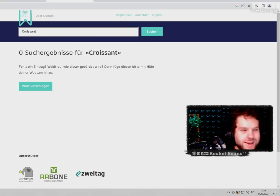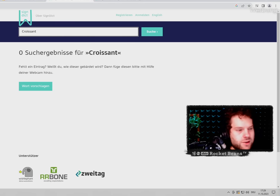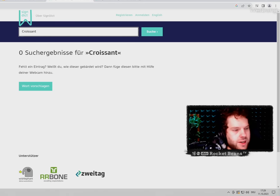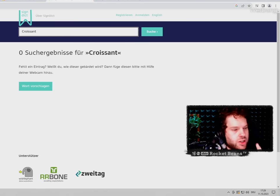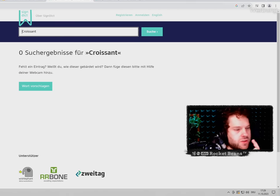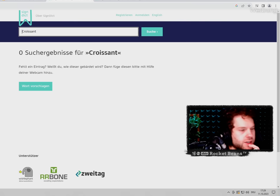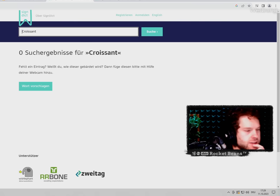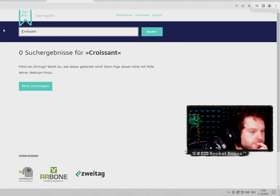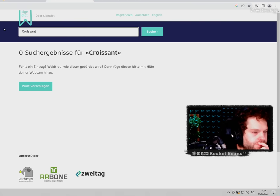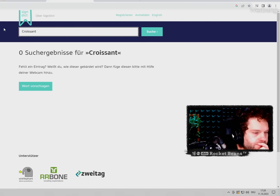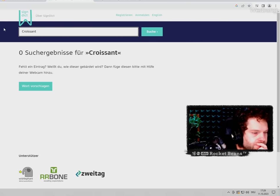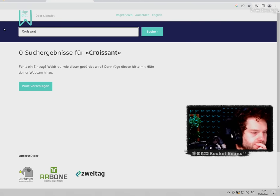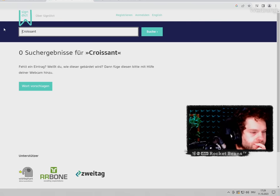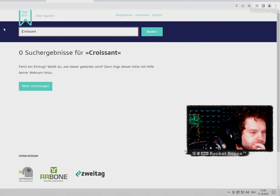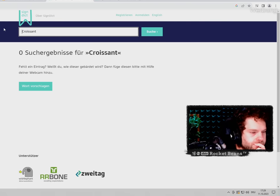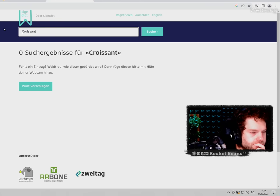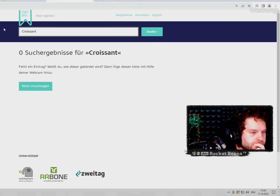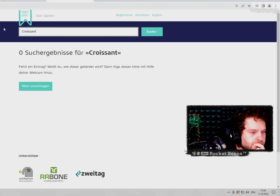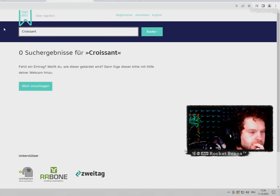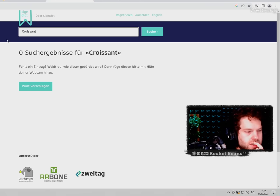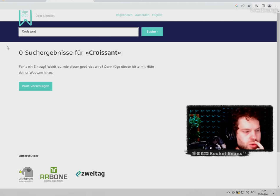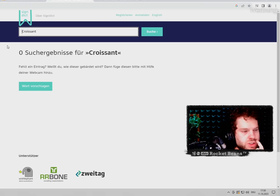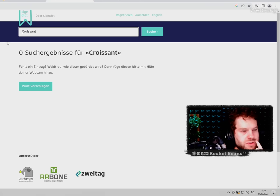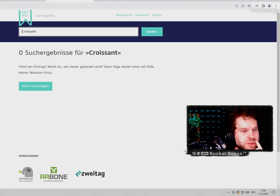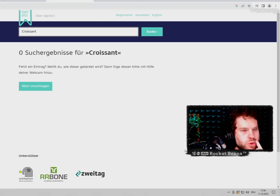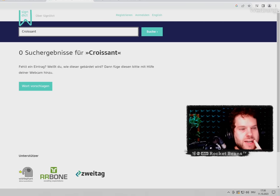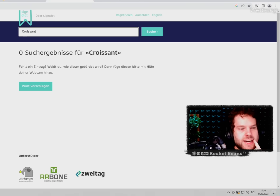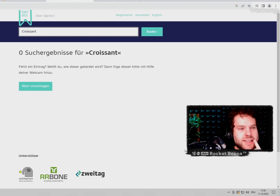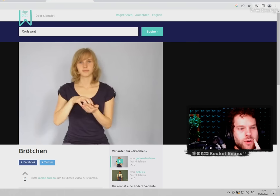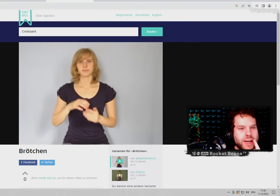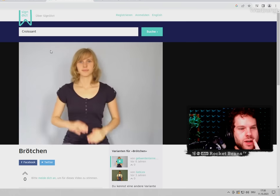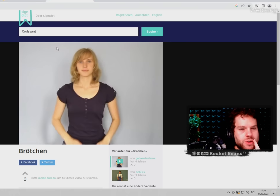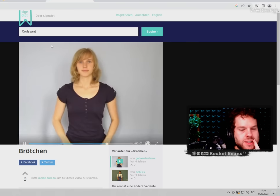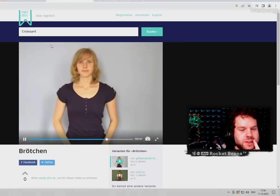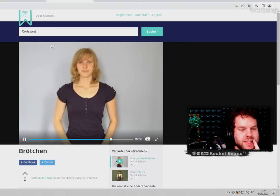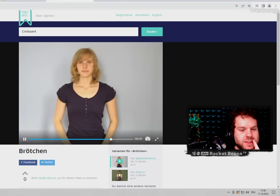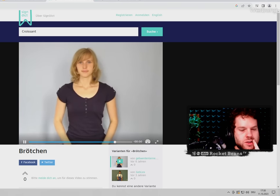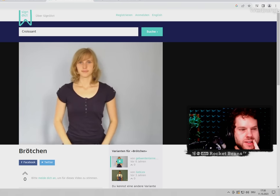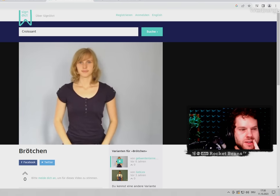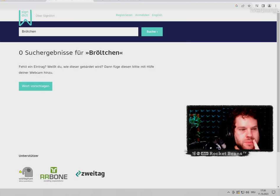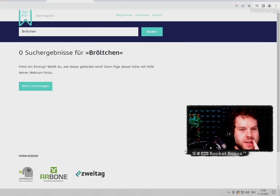Okay, schwierig. Du musst auf den Mund achten. Okay, gut, also das heißt, du hast immer.